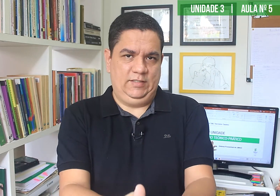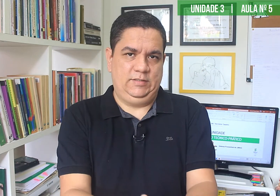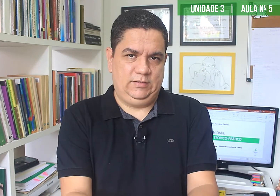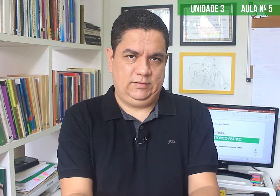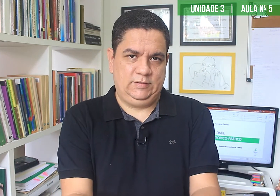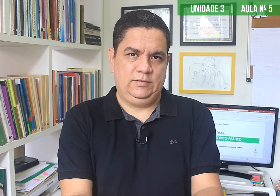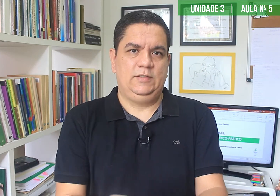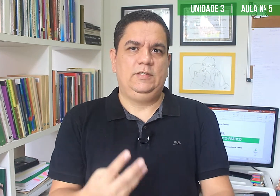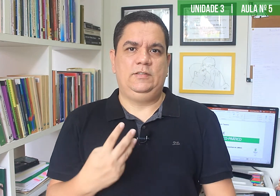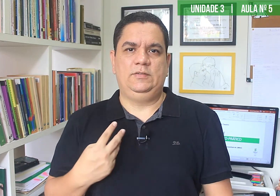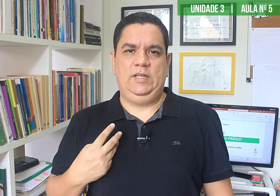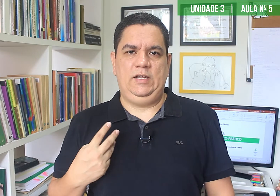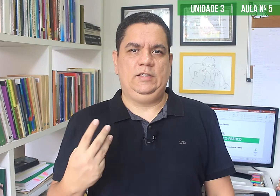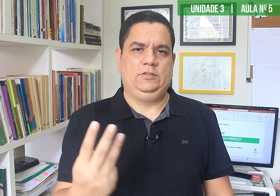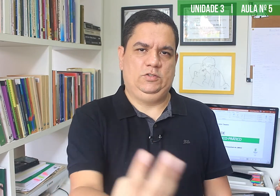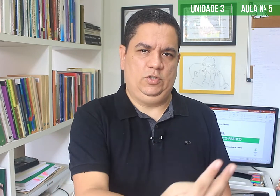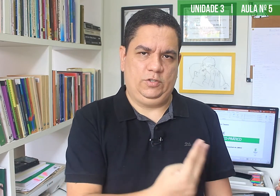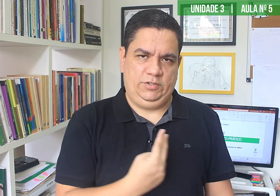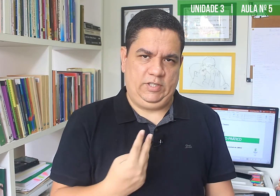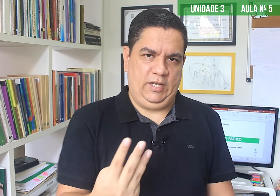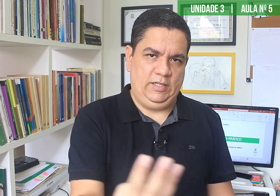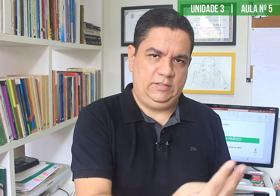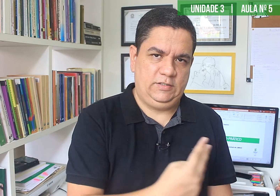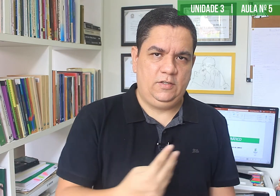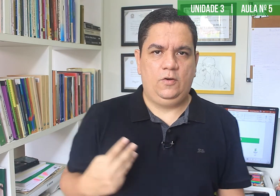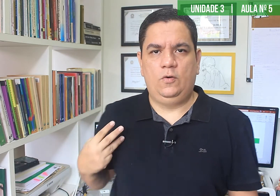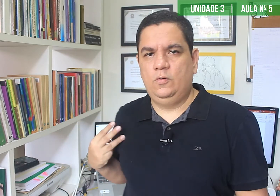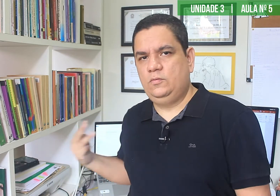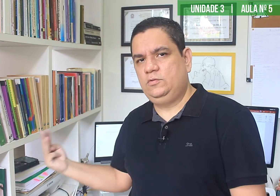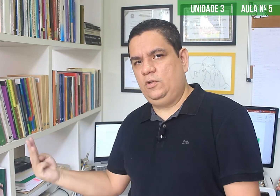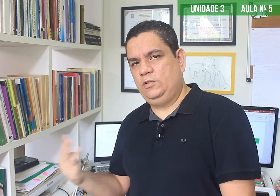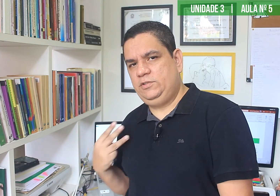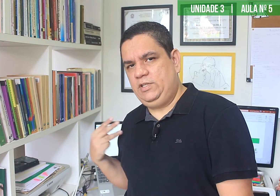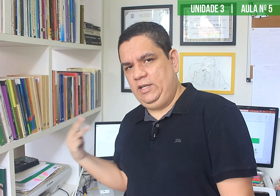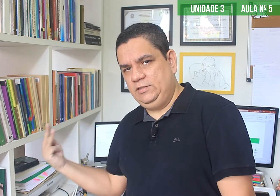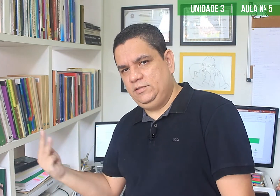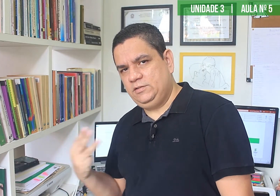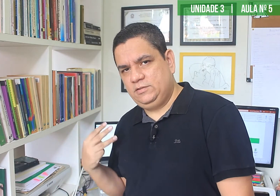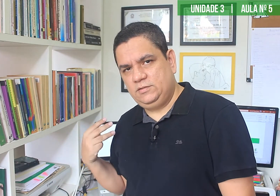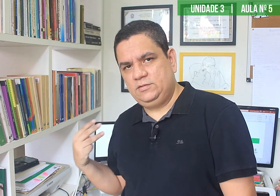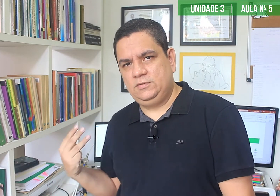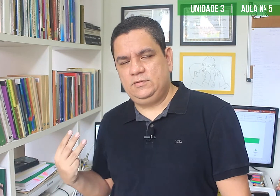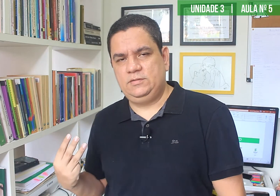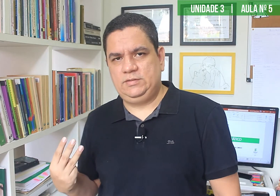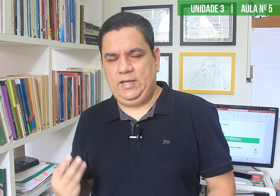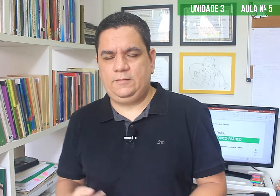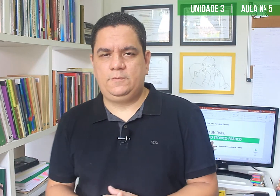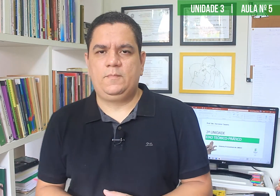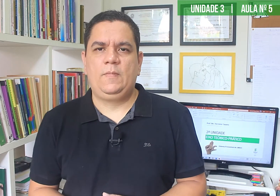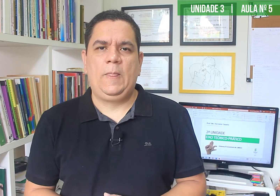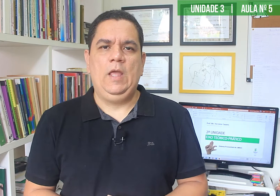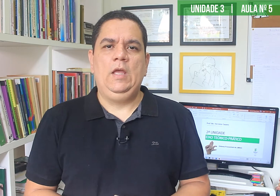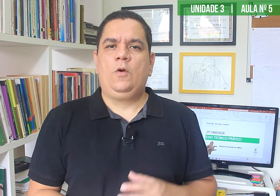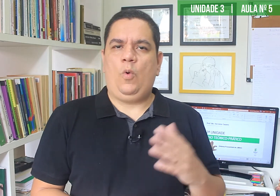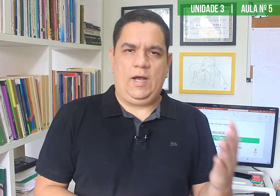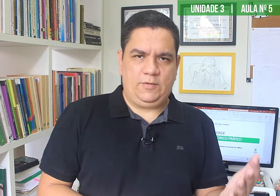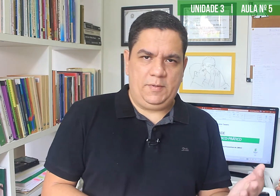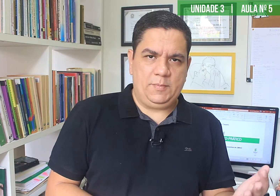vocês. Então seria nós três ou nós três, certo? 4 é a mesma